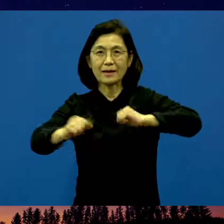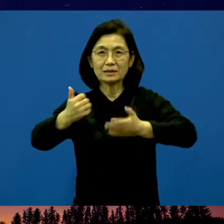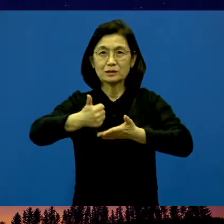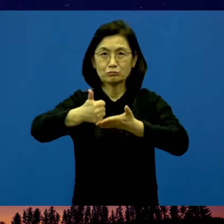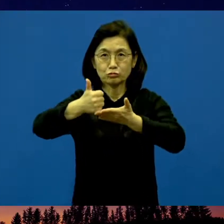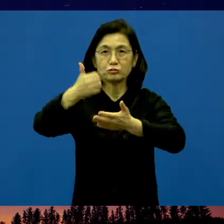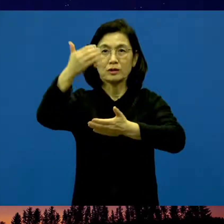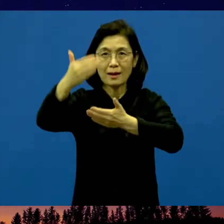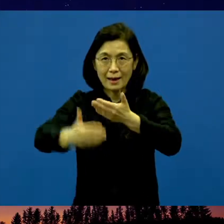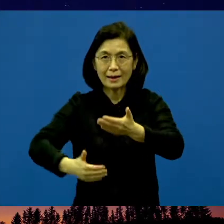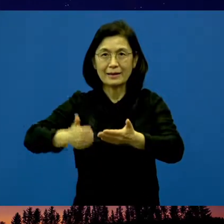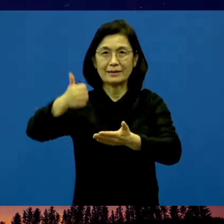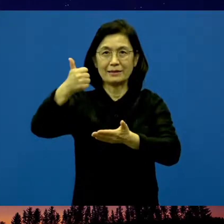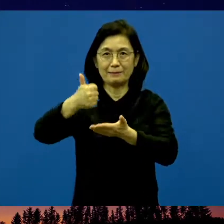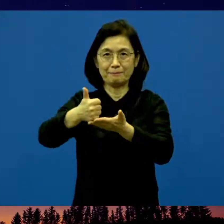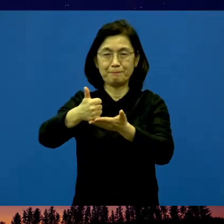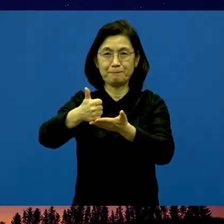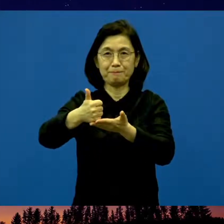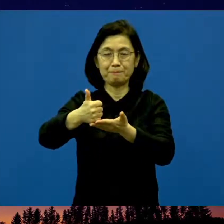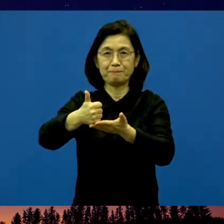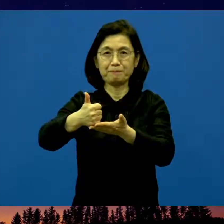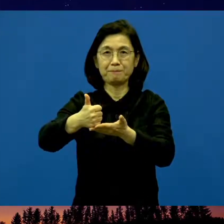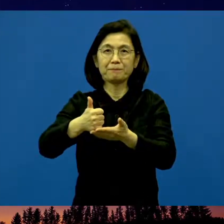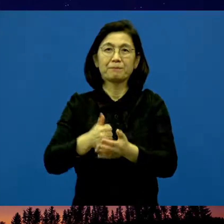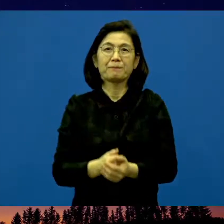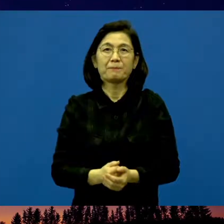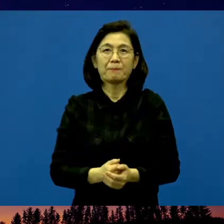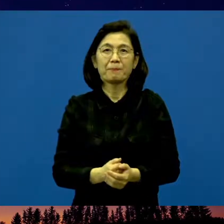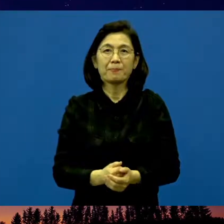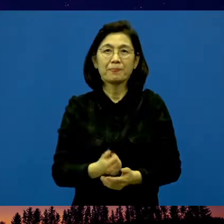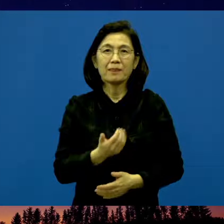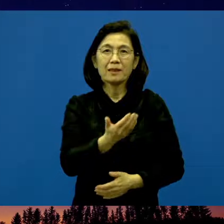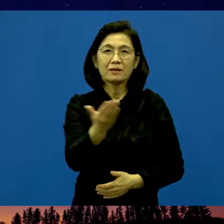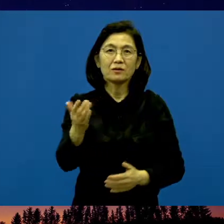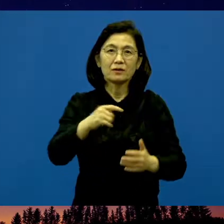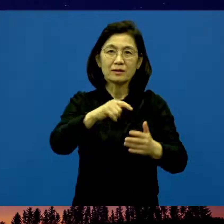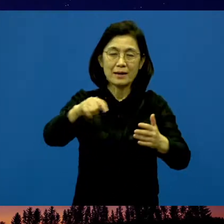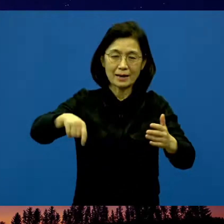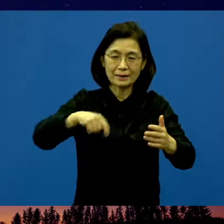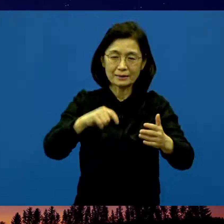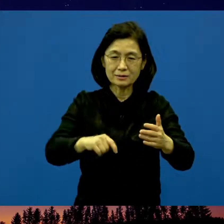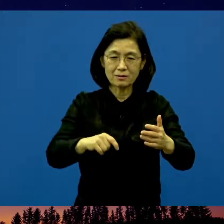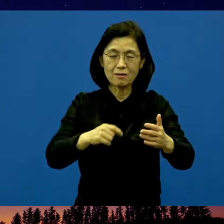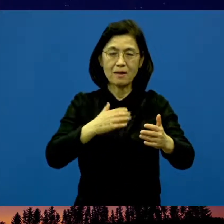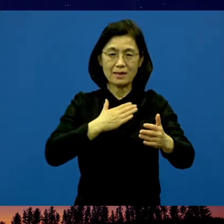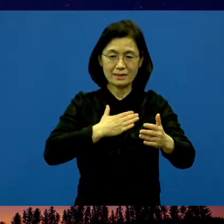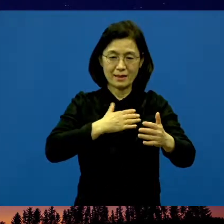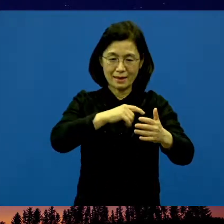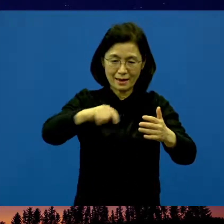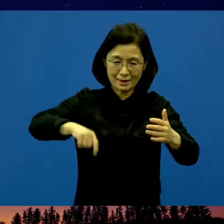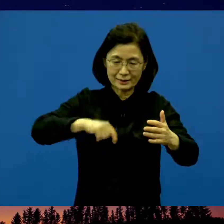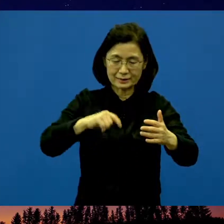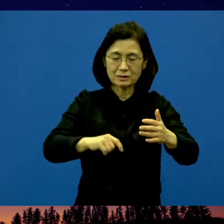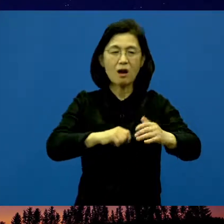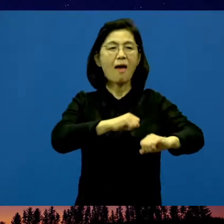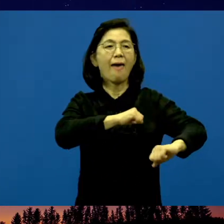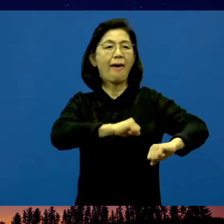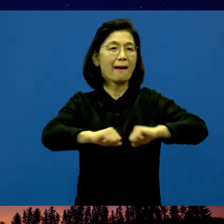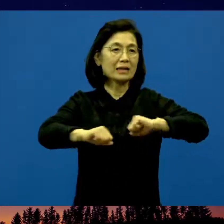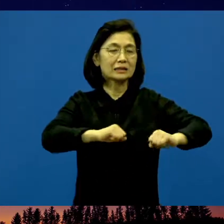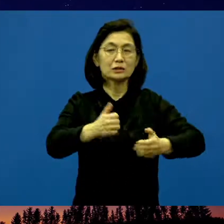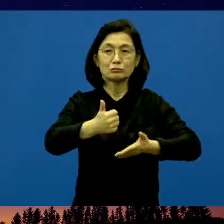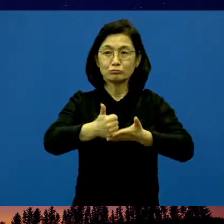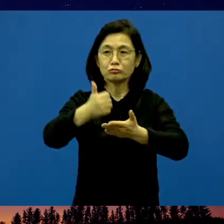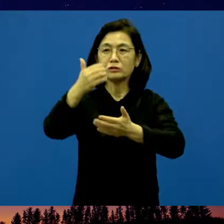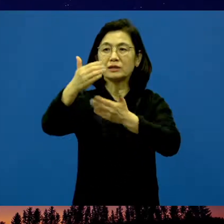하나님이시니. 자, 우리 안에서 하나님이 우리 안에서 일을 하신다는 거. 우리 안에서 너희 안에서 행하시는 일은 하나님이시니.